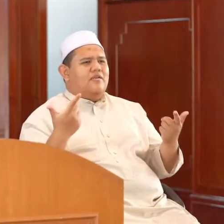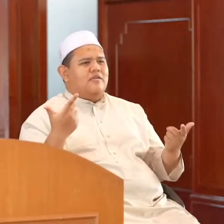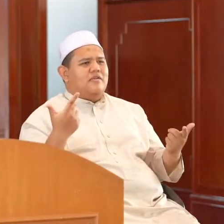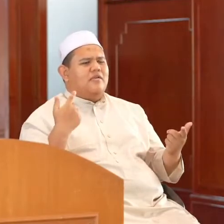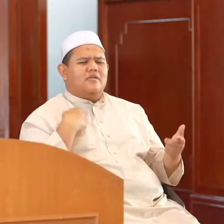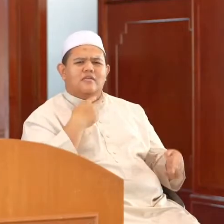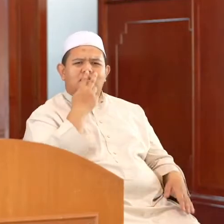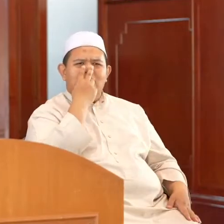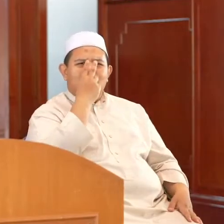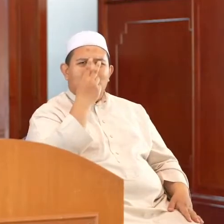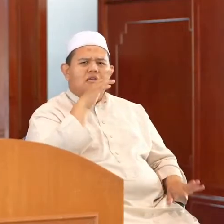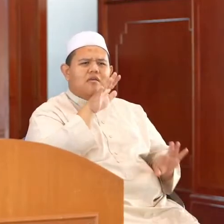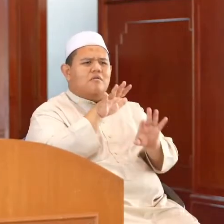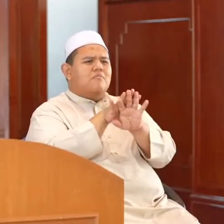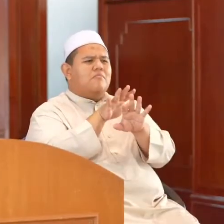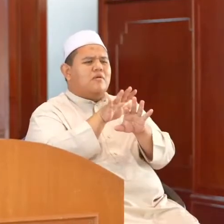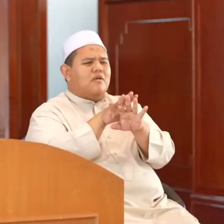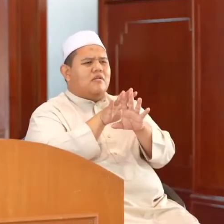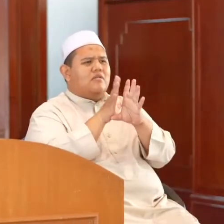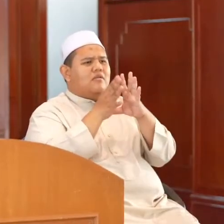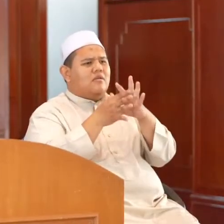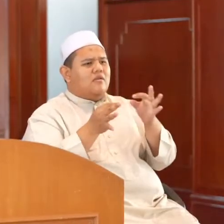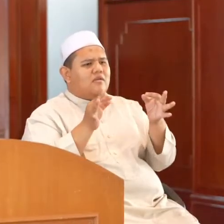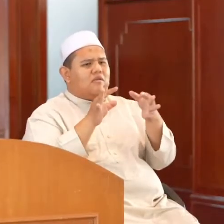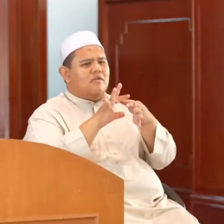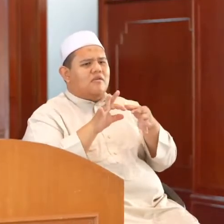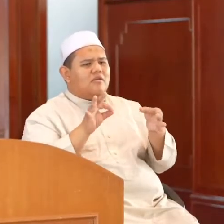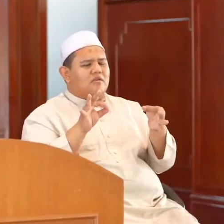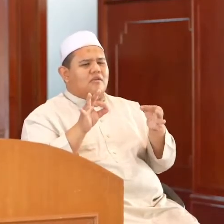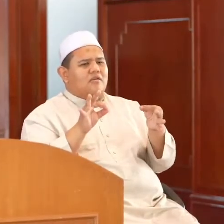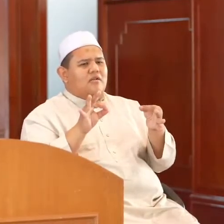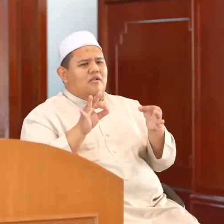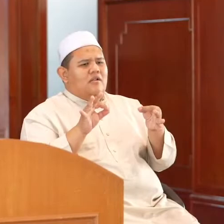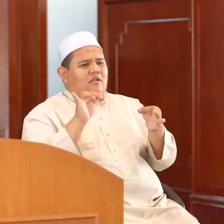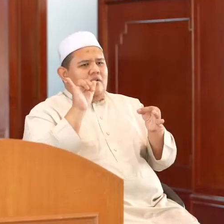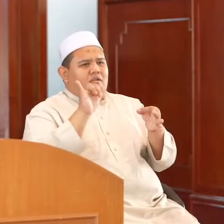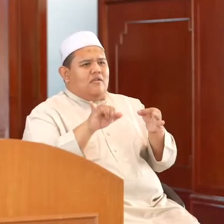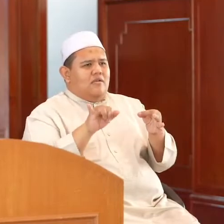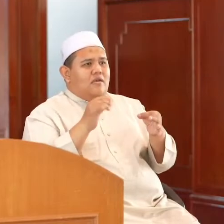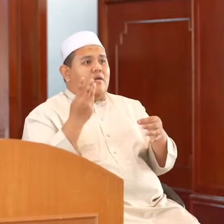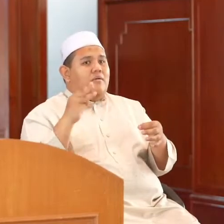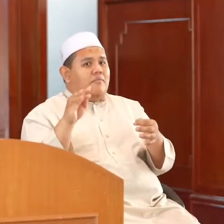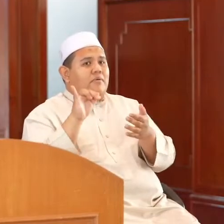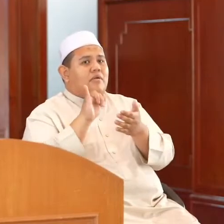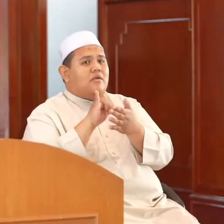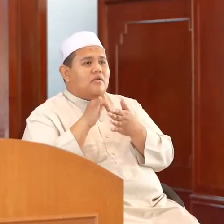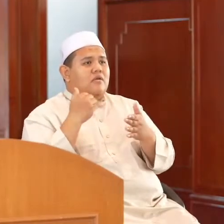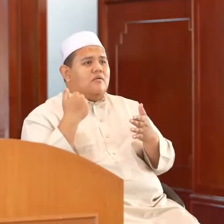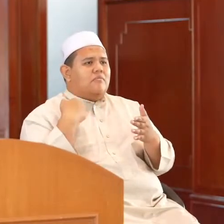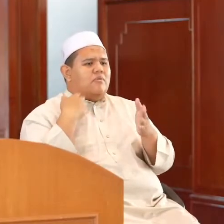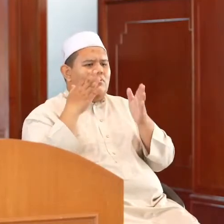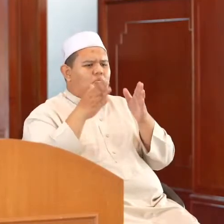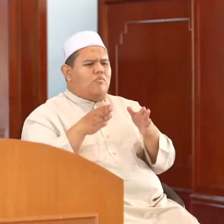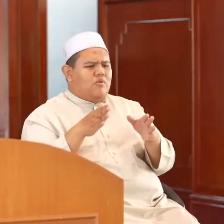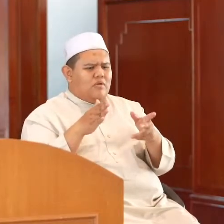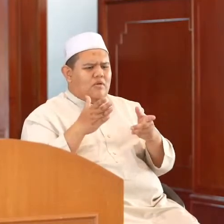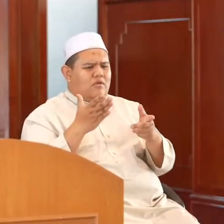Kita tengok banyak kisah-kisah yang mana mereka ni memang orang yang tak